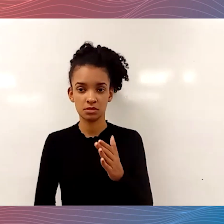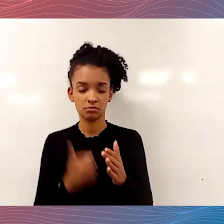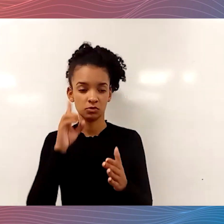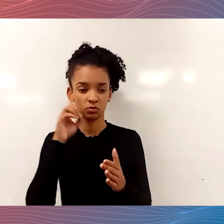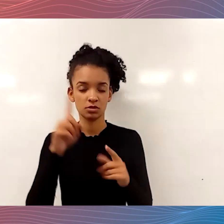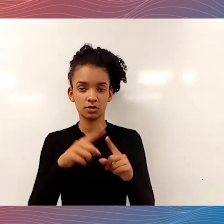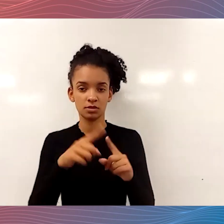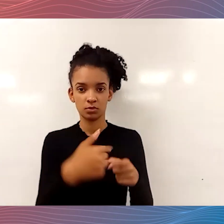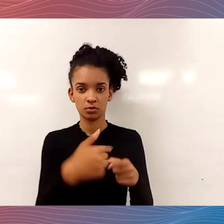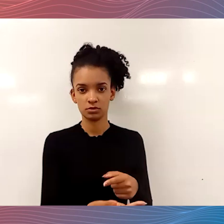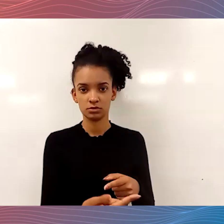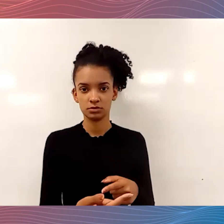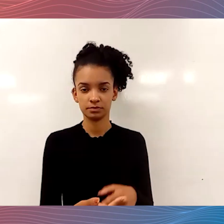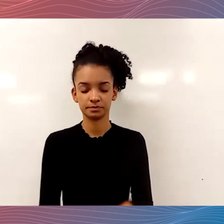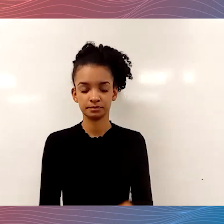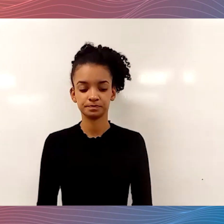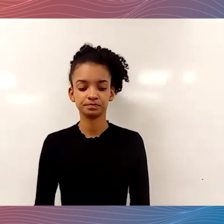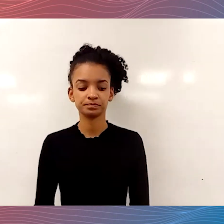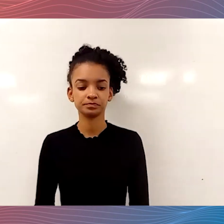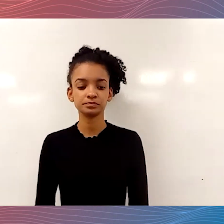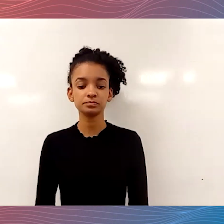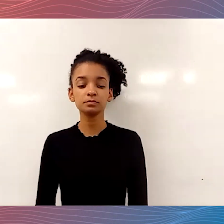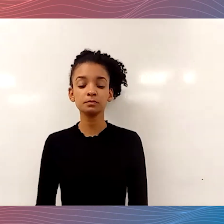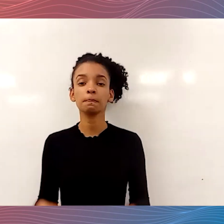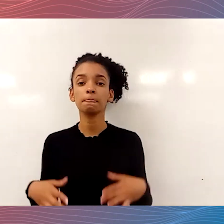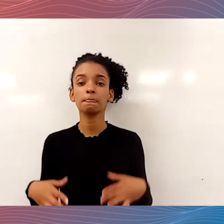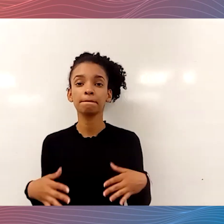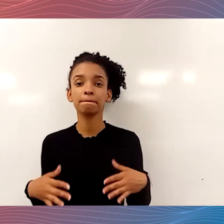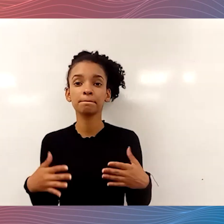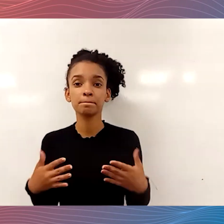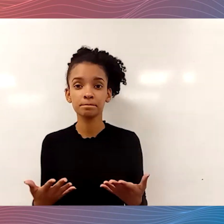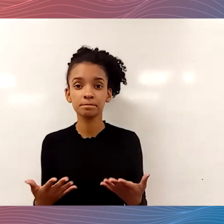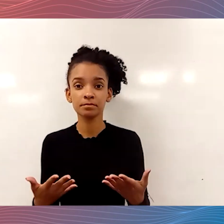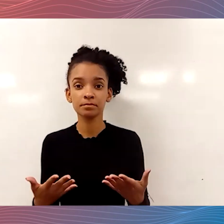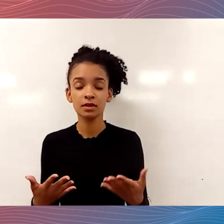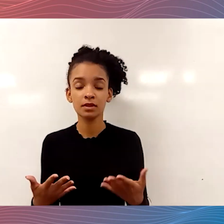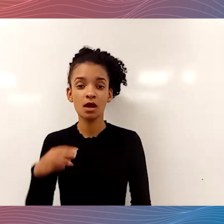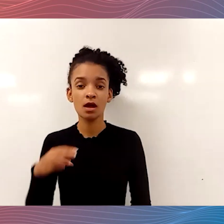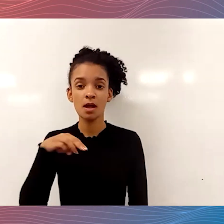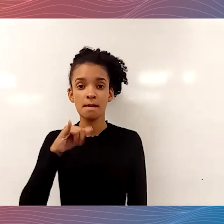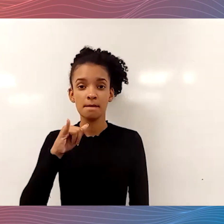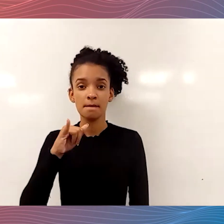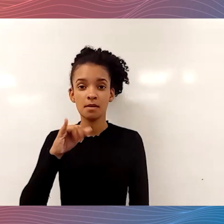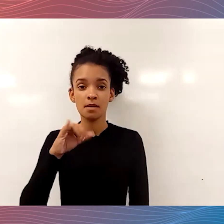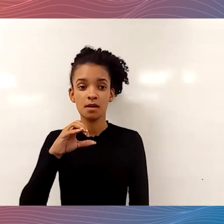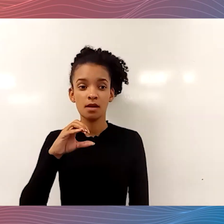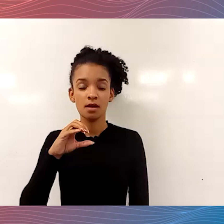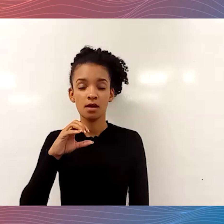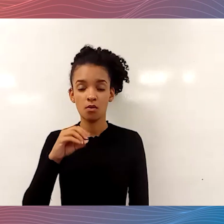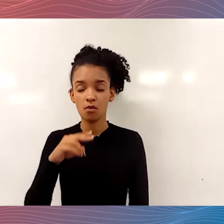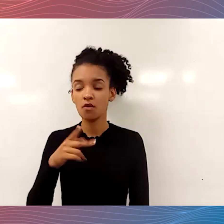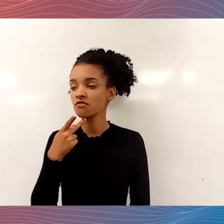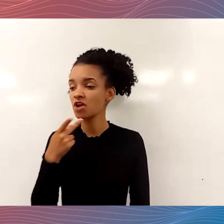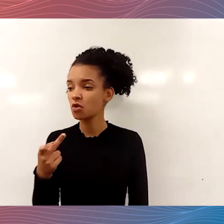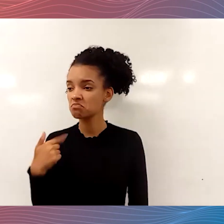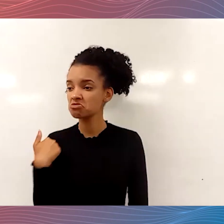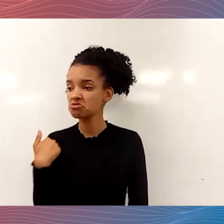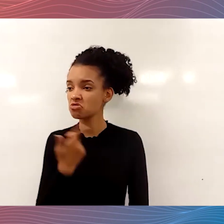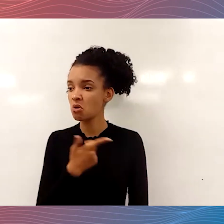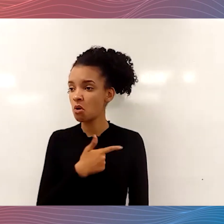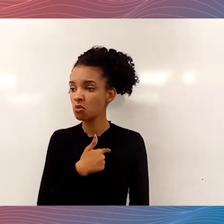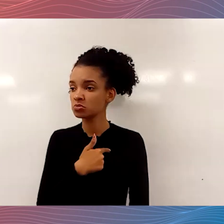Michael Jordan propôs para todo o time: nós não vamos tirar férias, nós vamos nos preparar. Amanhã